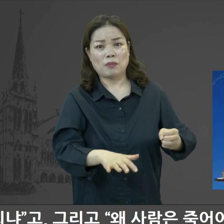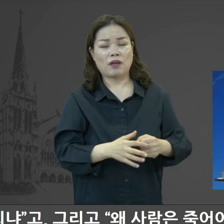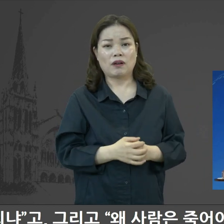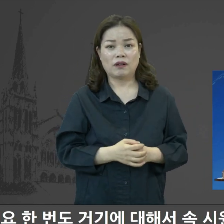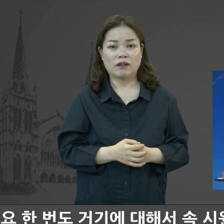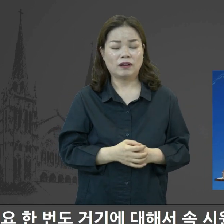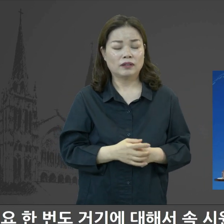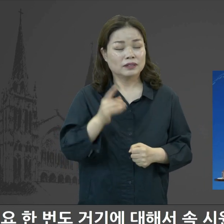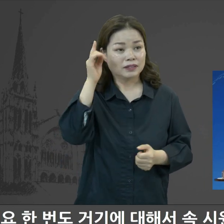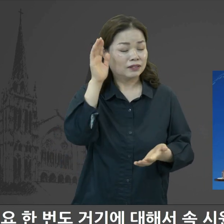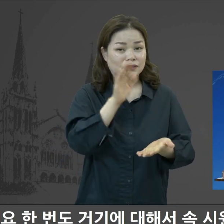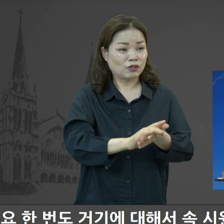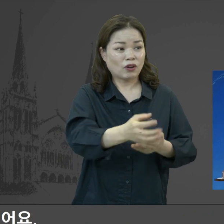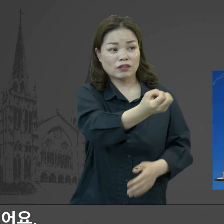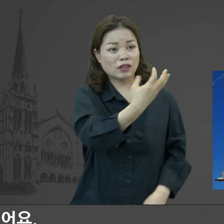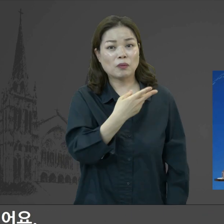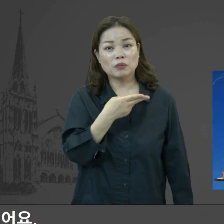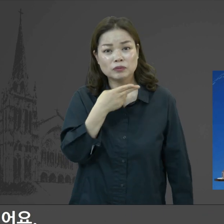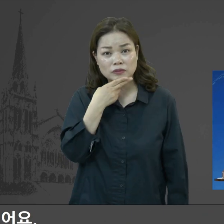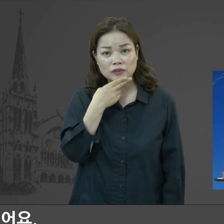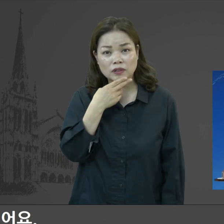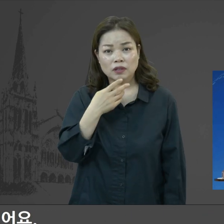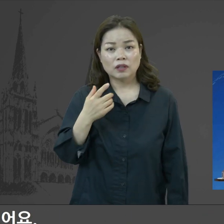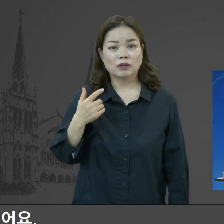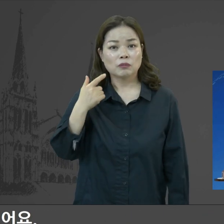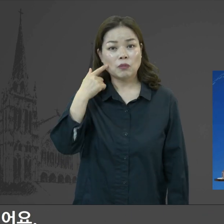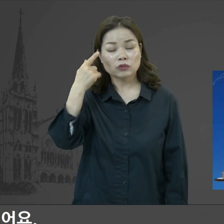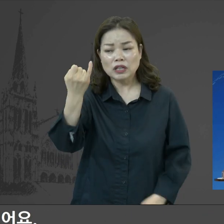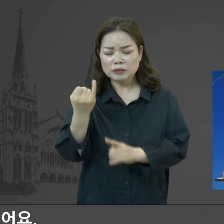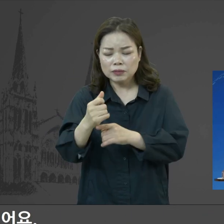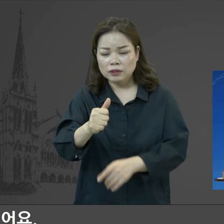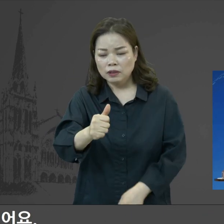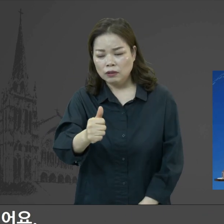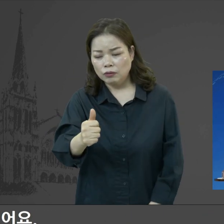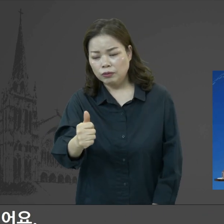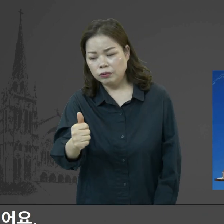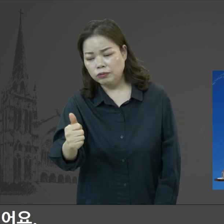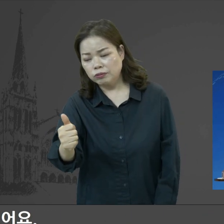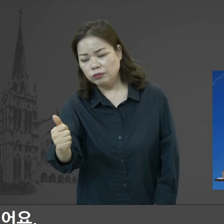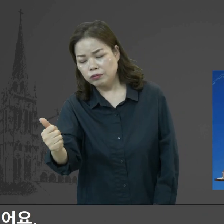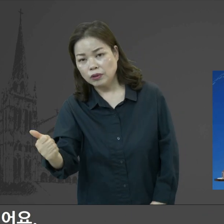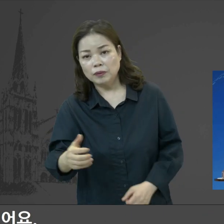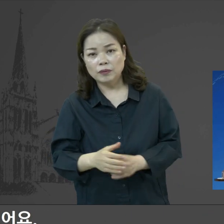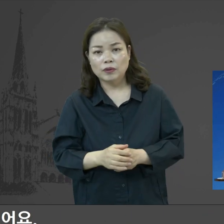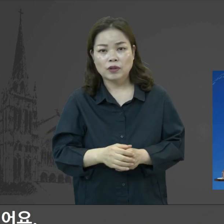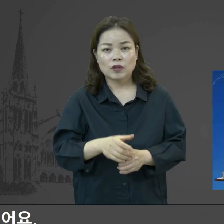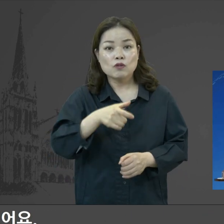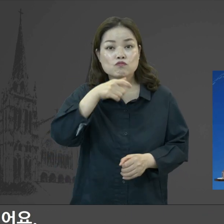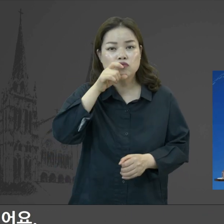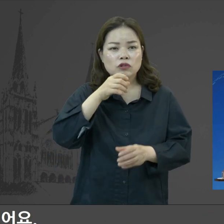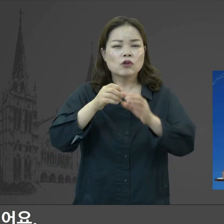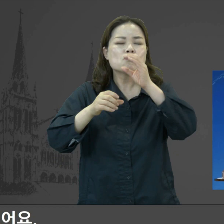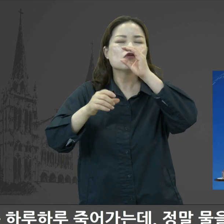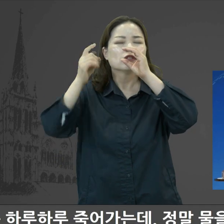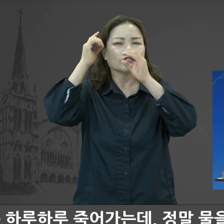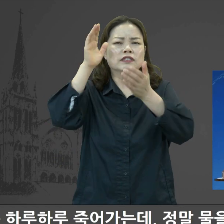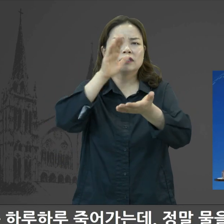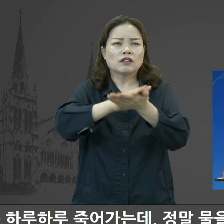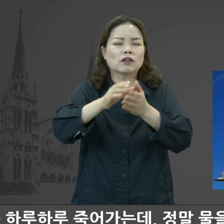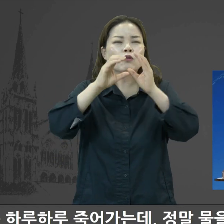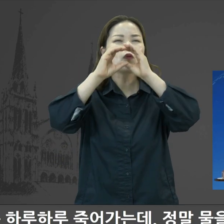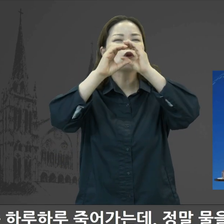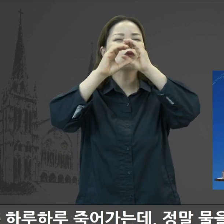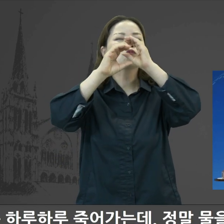못 만났었어요. 저는 하루하루 죽어가는데 정말 물을요 꿀떡꿀떡 이렇게 막 시원하게 마시는 사람